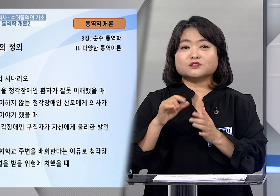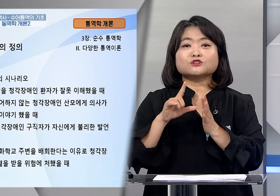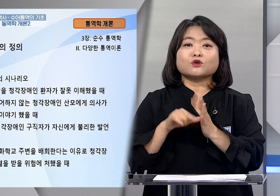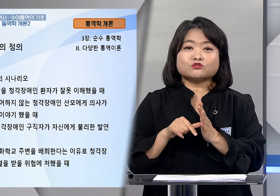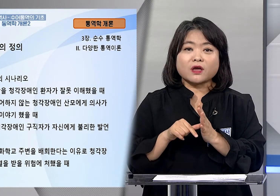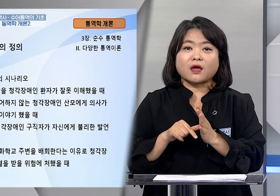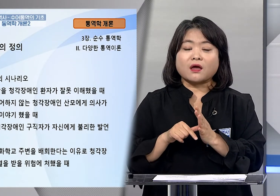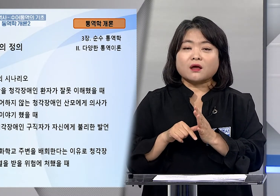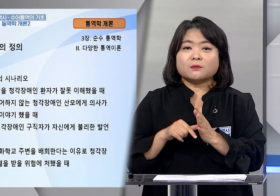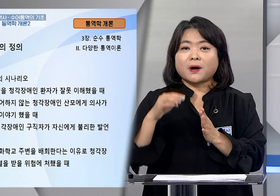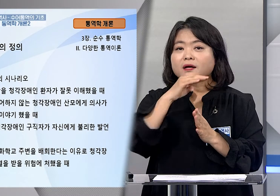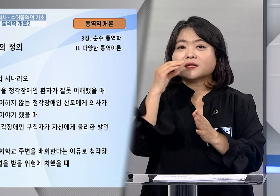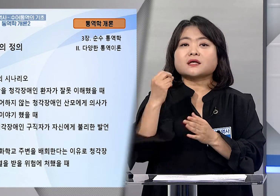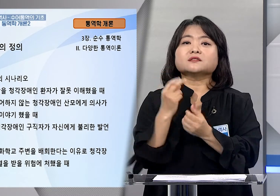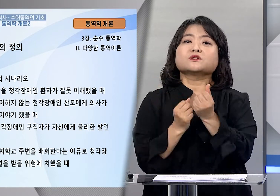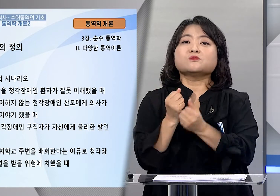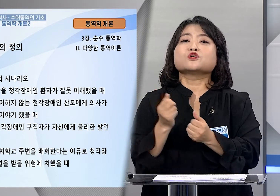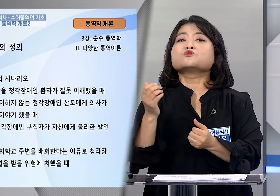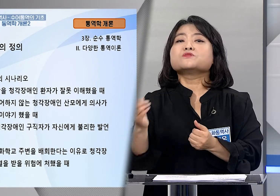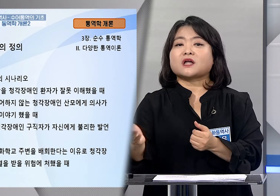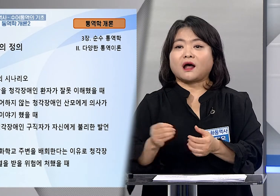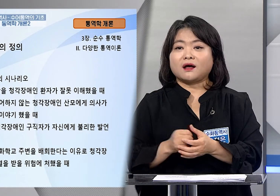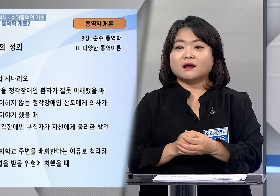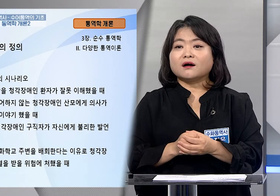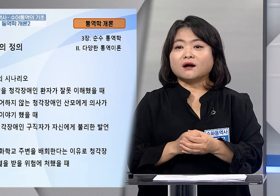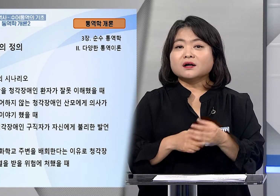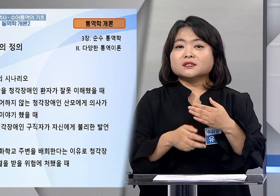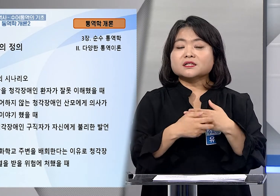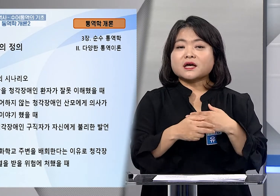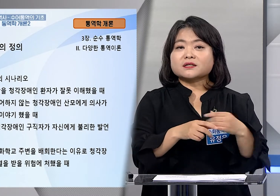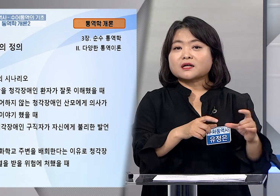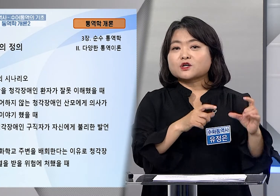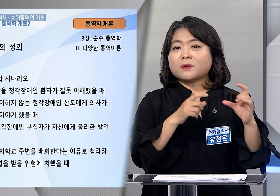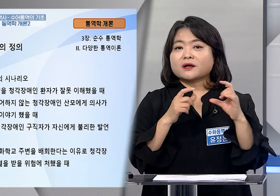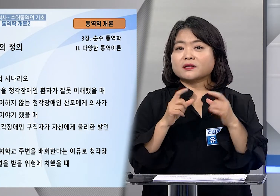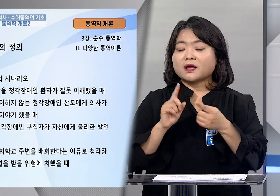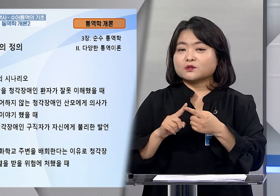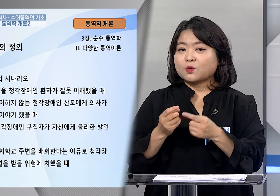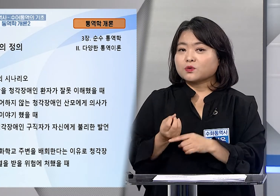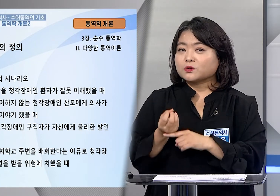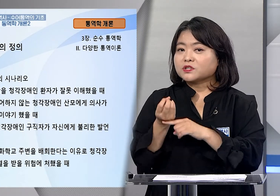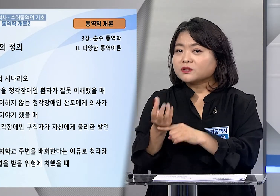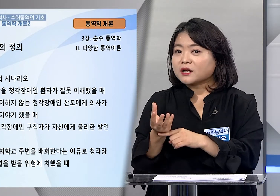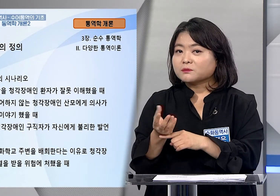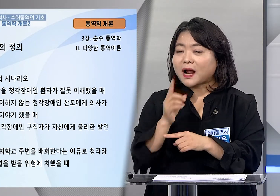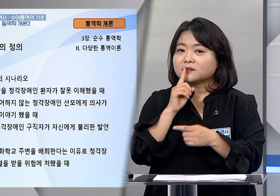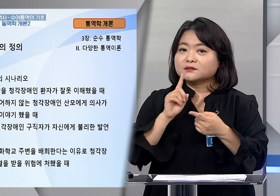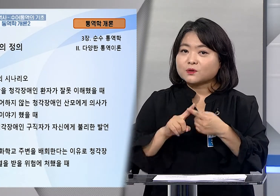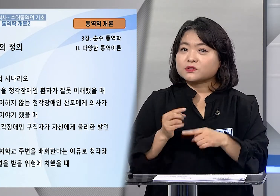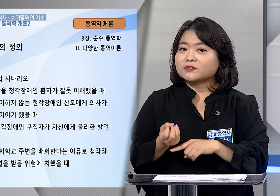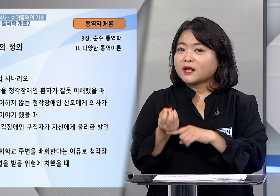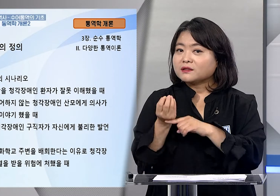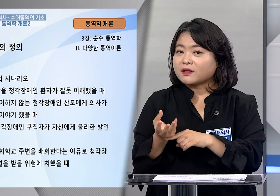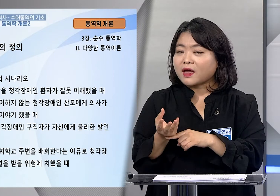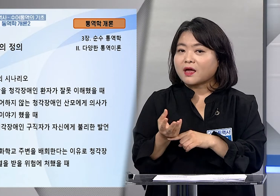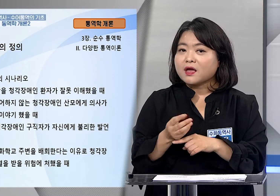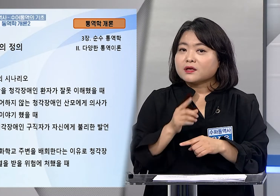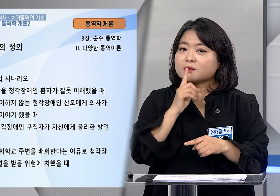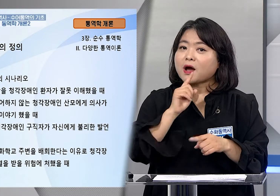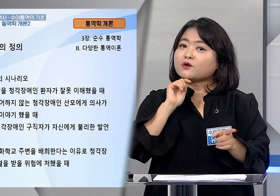이런 경우에 바르게 다시 설명해 줍니다. 의사의 약 처방에 대한 통역을 전달, 말 그대로 전달했는데 이 말이